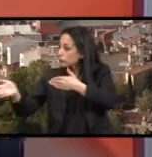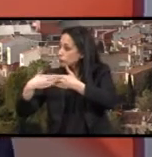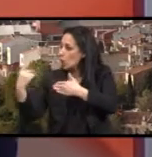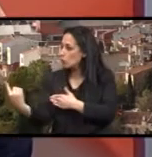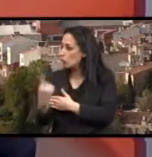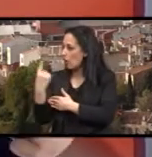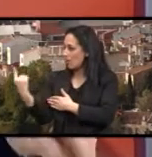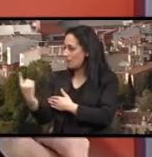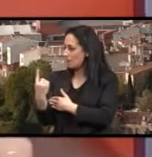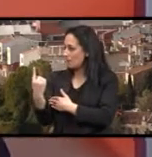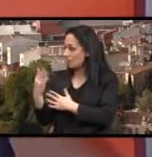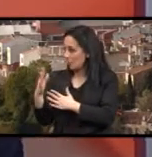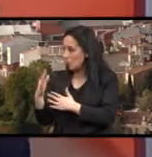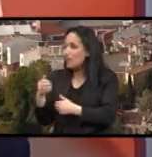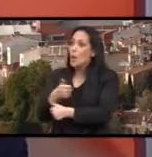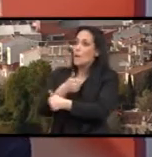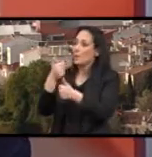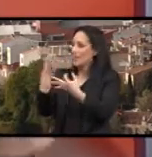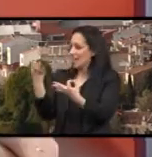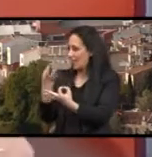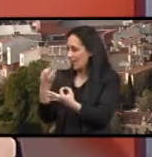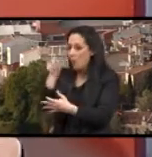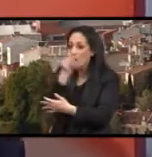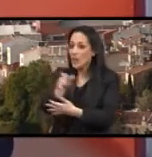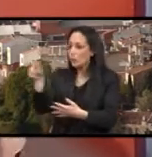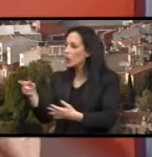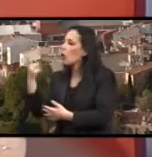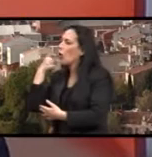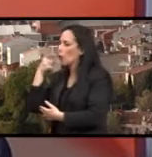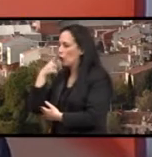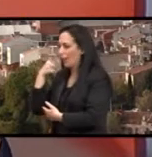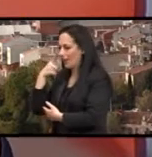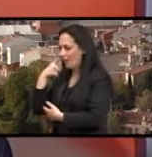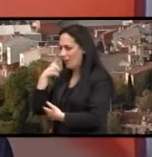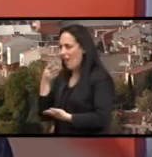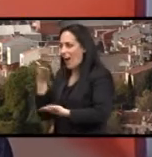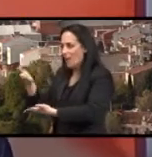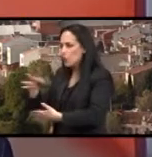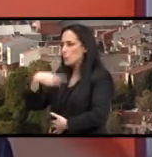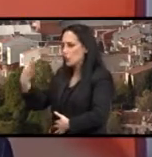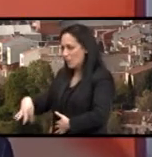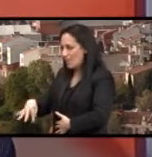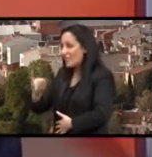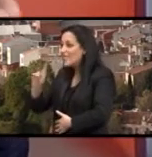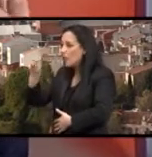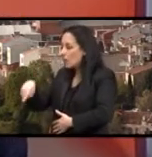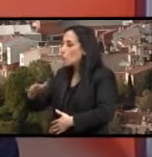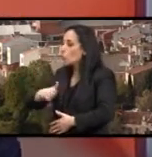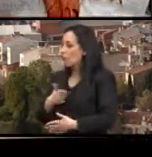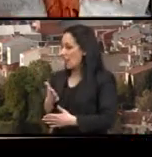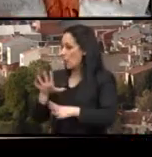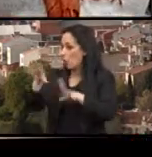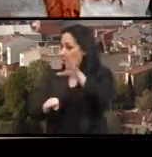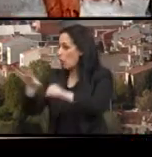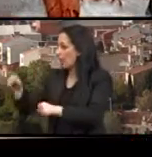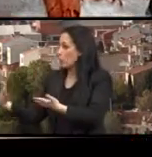primer, les persones haurien de conèixer les possibilitats que tenen tècnicament i aquesta tècnica hauria d'estar a l'abast de tothom, perquè poder, molts no